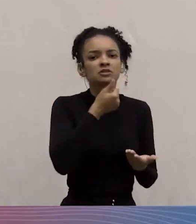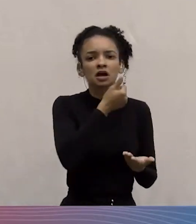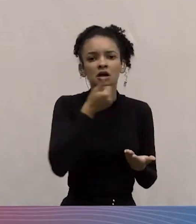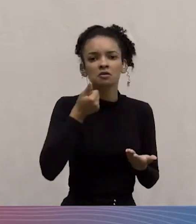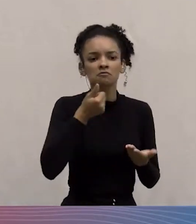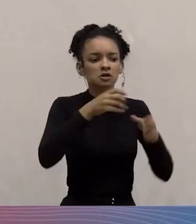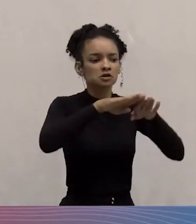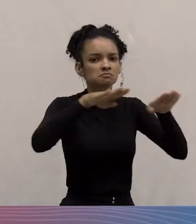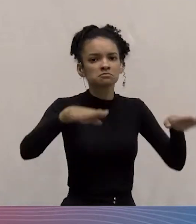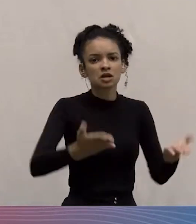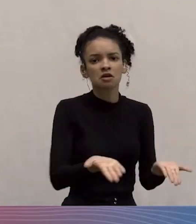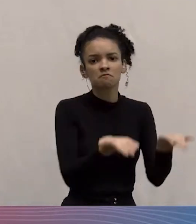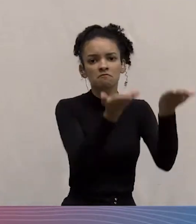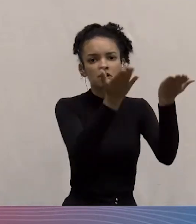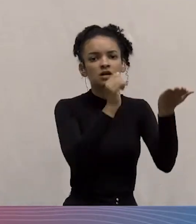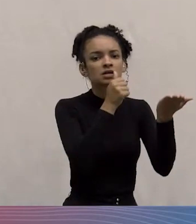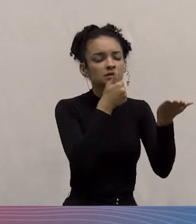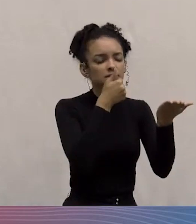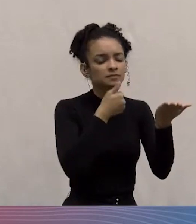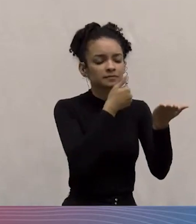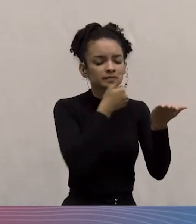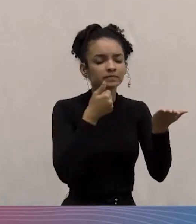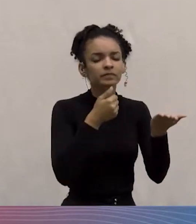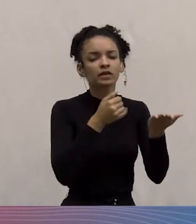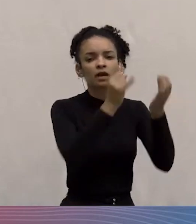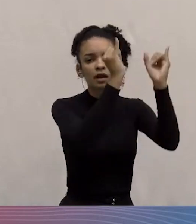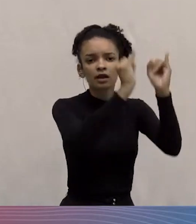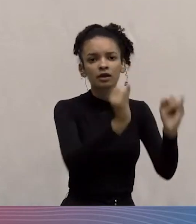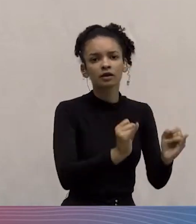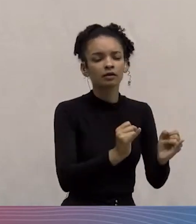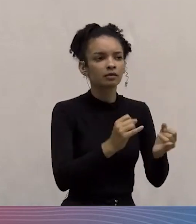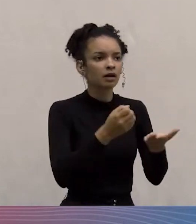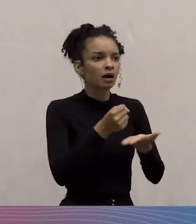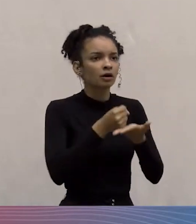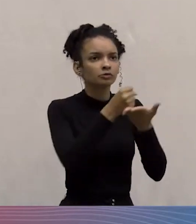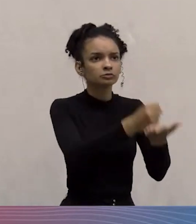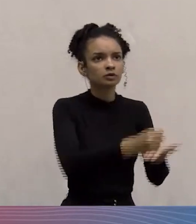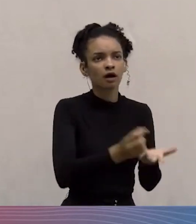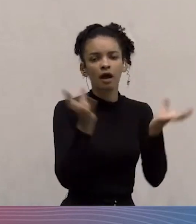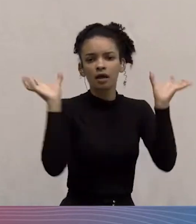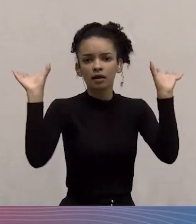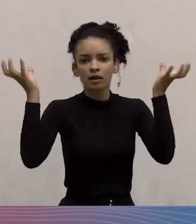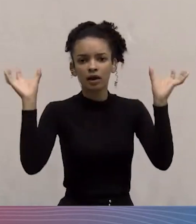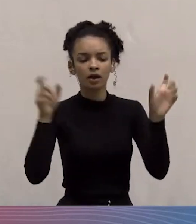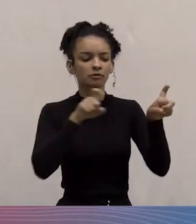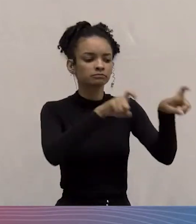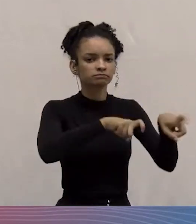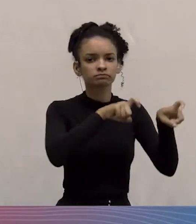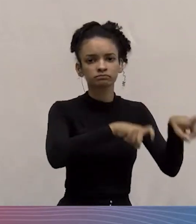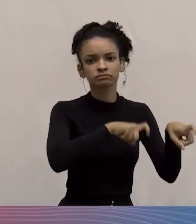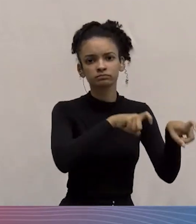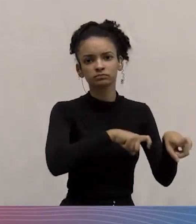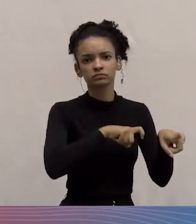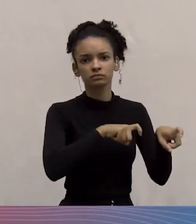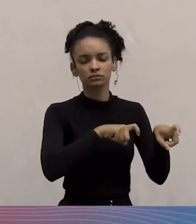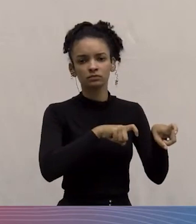ídolos os ajudarem no clima para a produção agrícola,